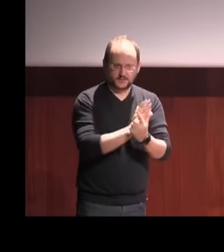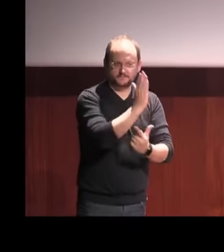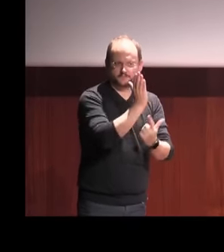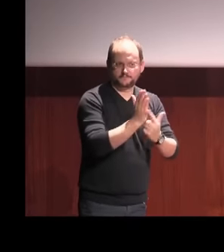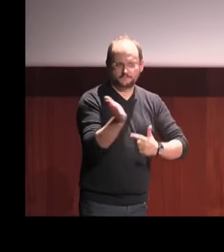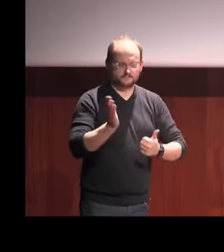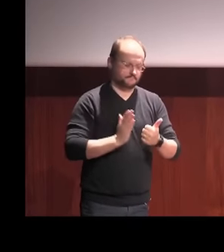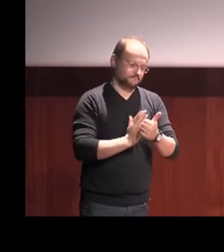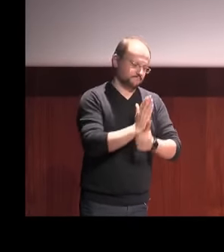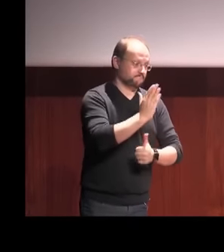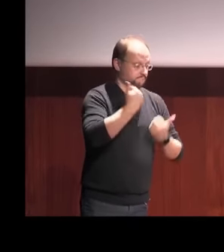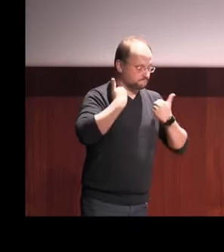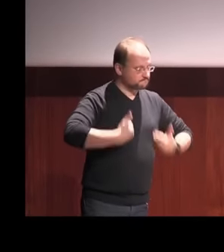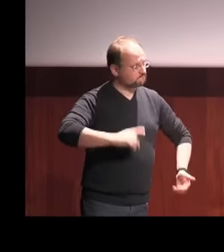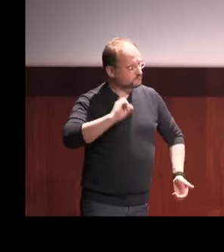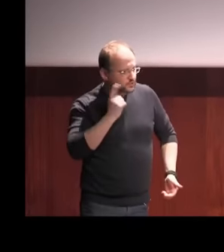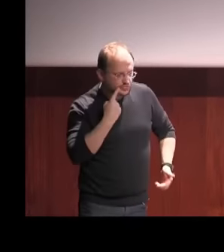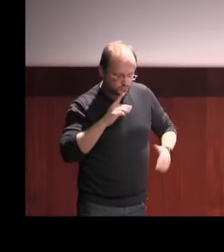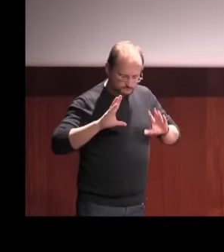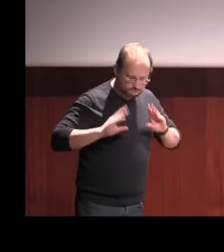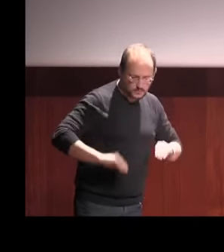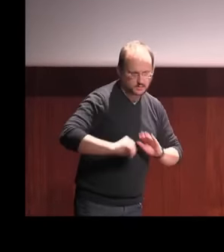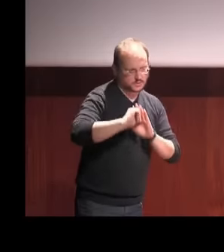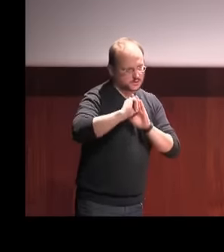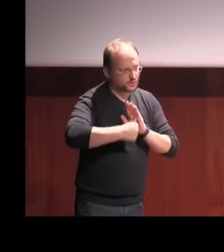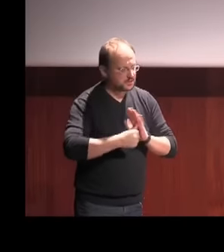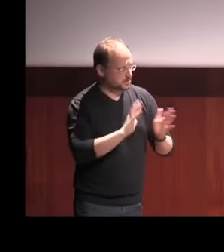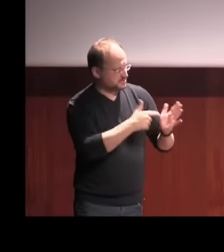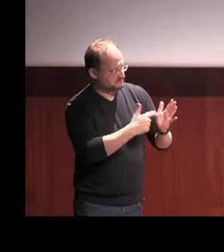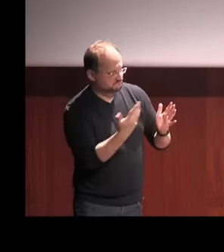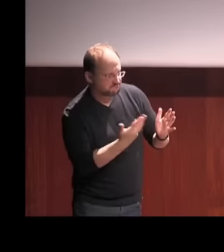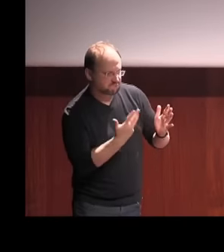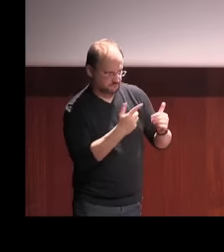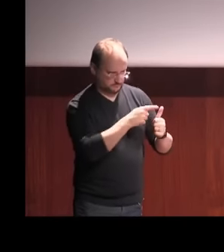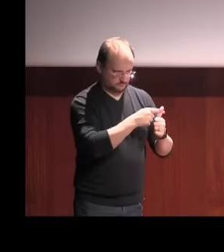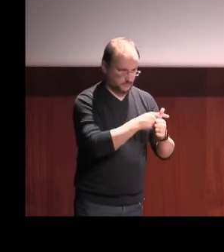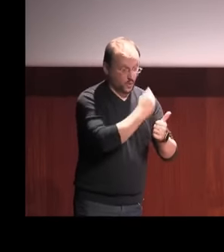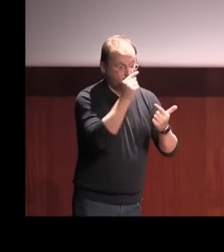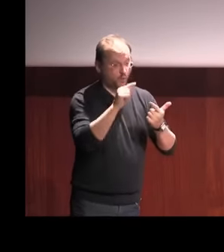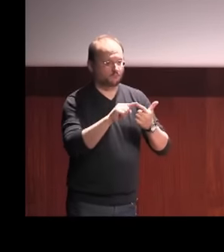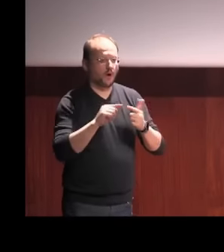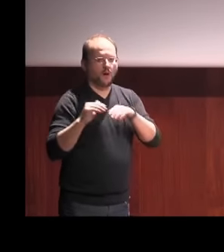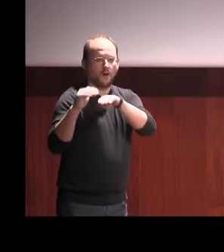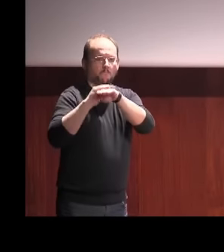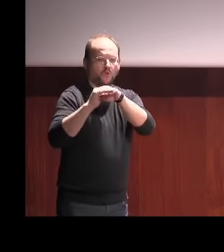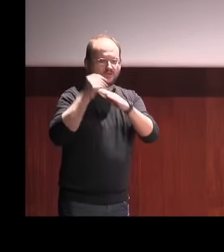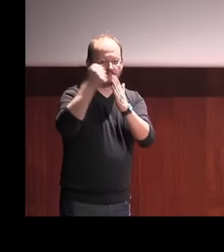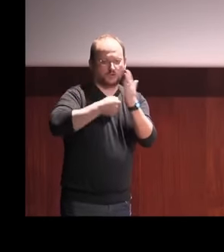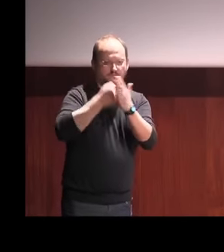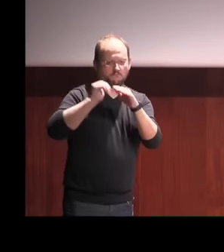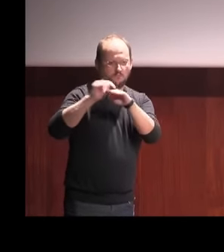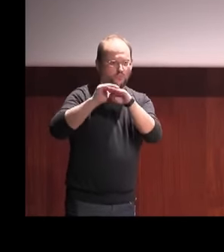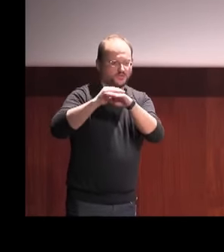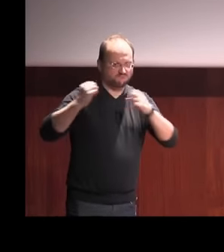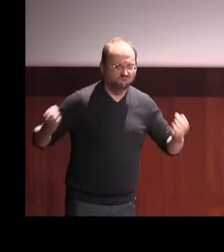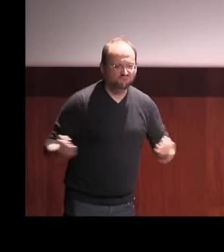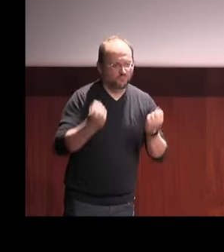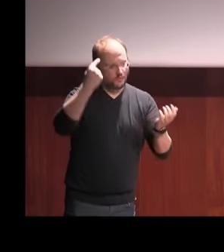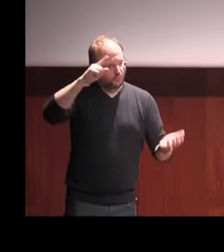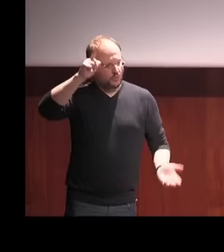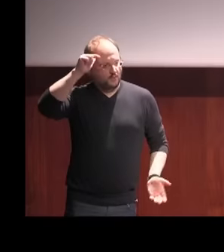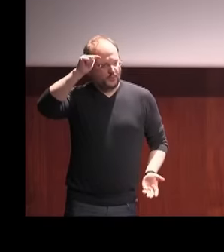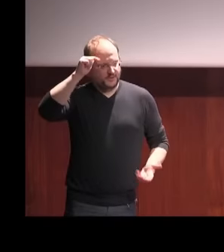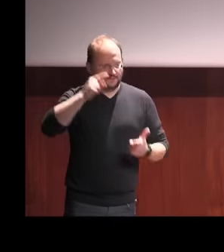Alors, il y a eu 2 thèmes abordés, donc son identité de sourd, sa place de sourd, et puis